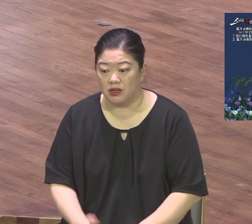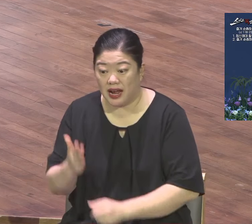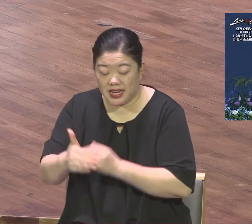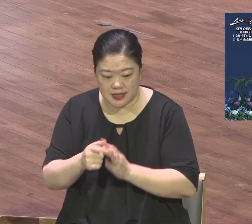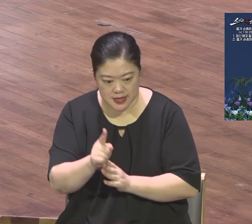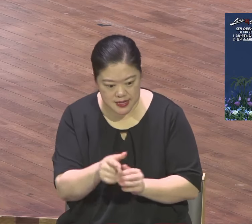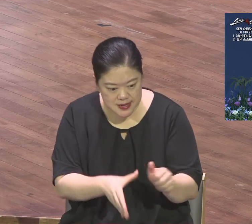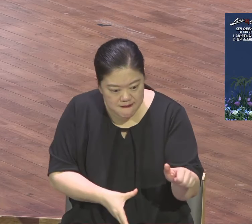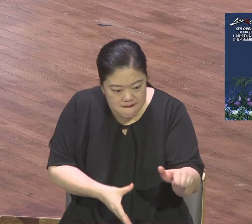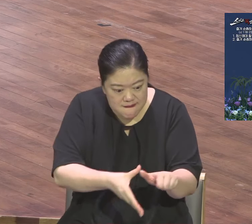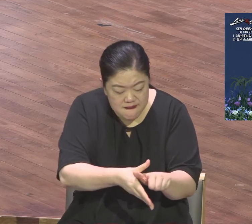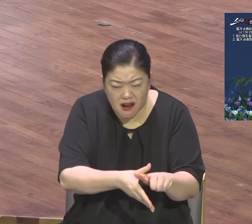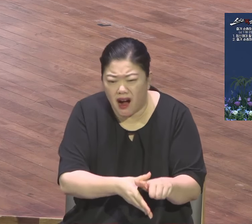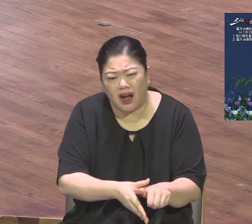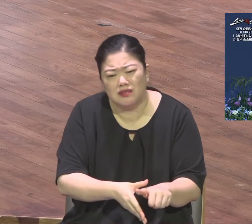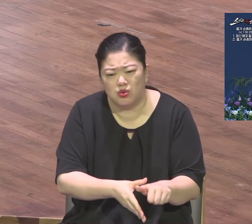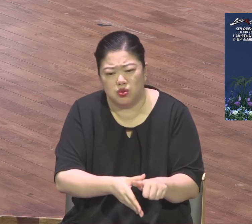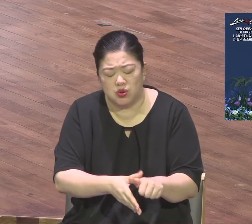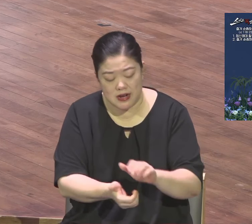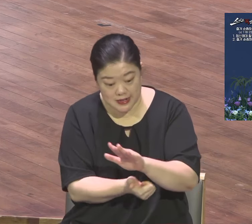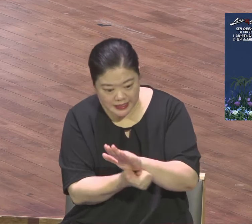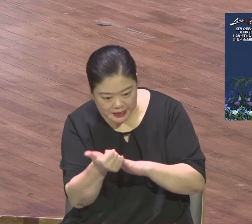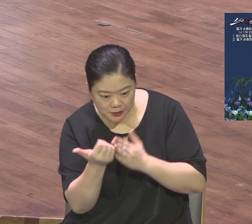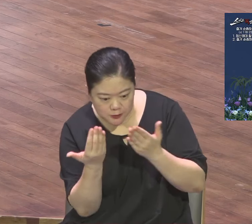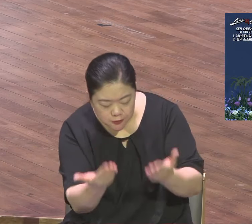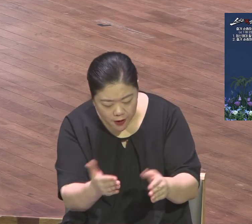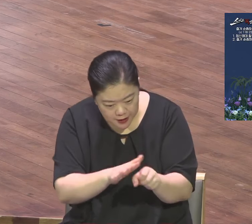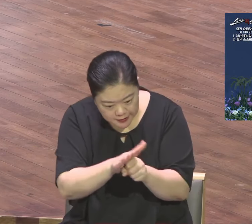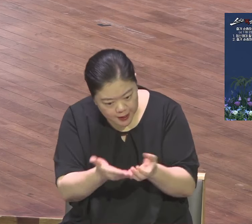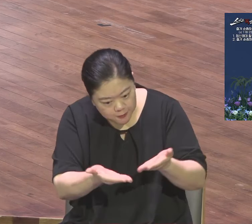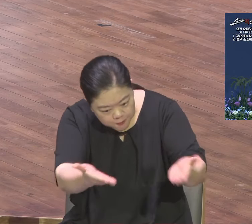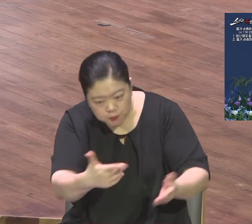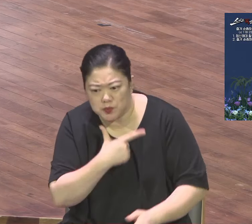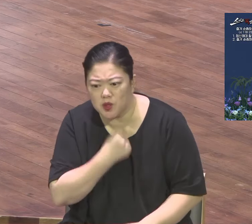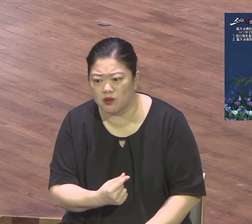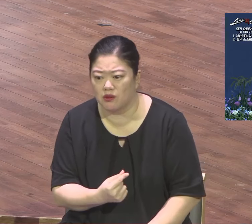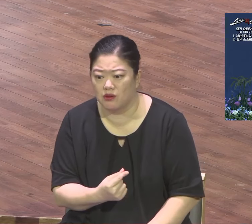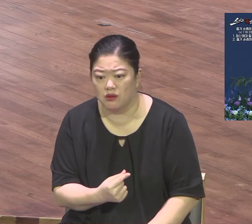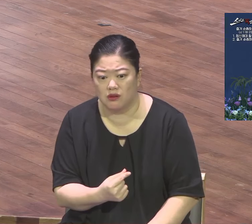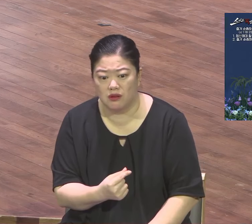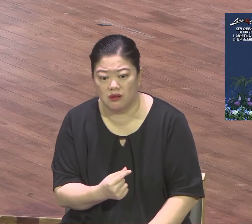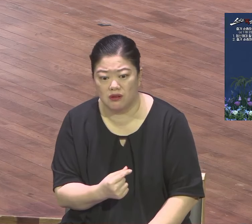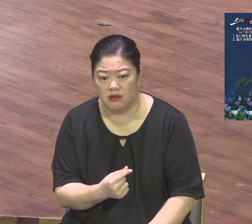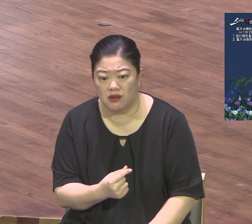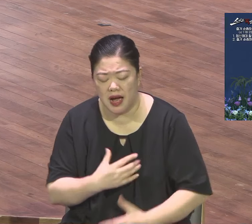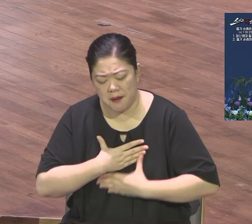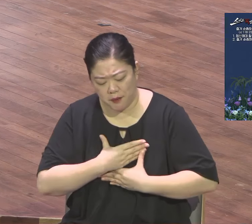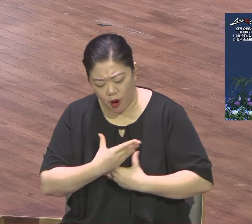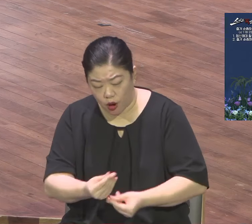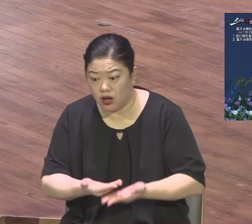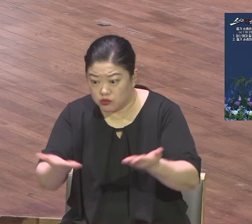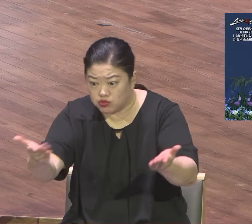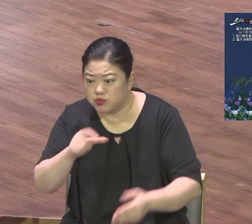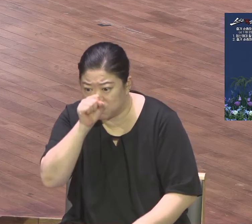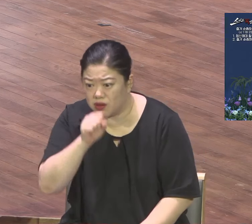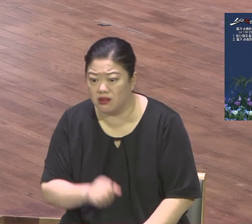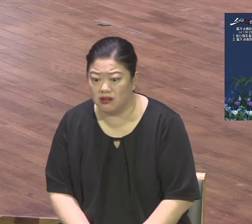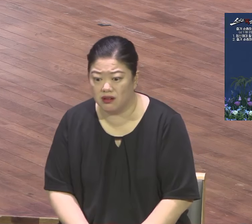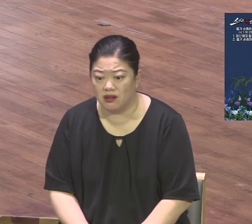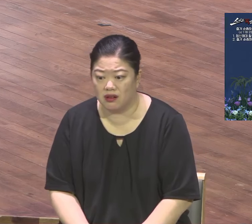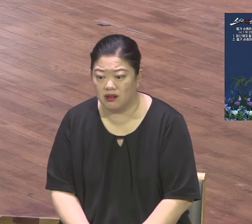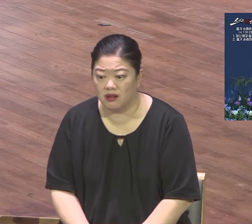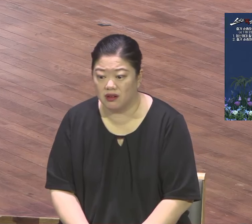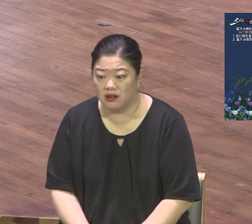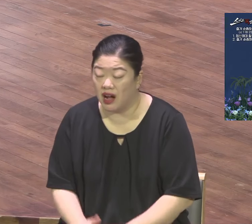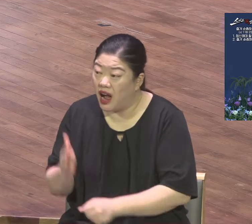것이니라. 하나님은 그런 분이에요. 미래와 희망을 주세요. 평안을 주세요. 재앙